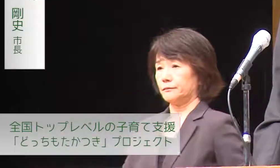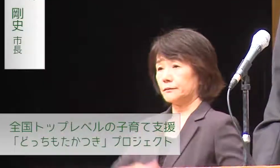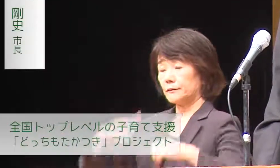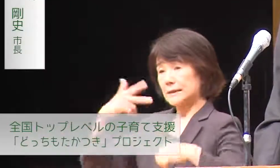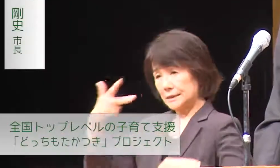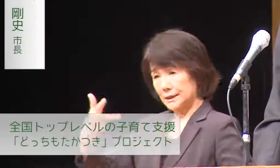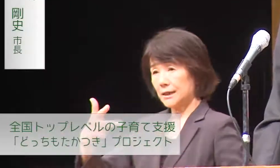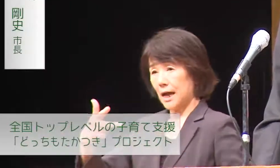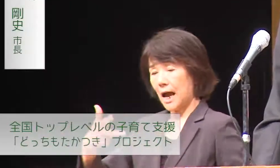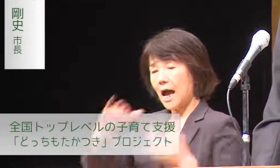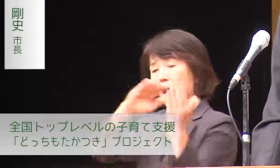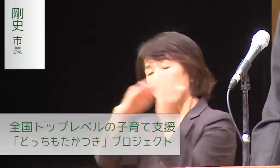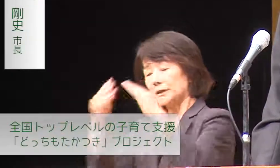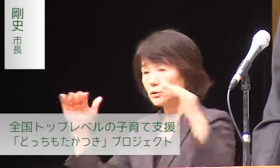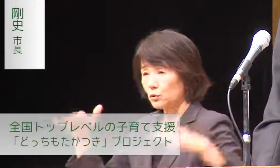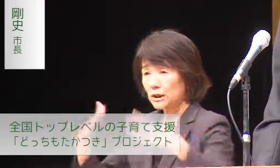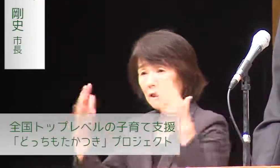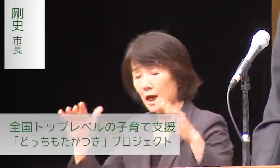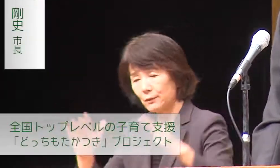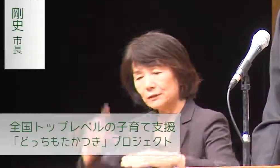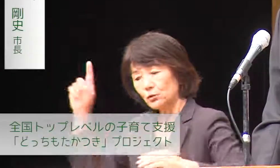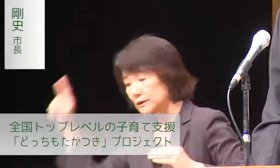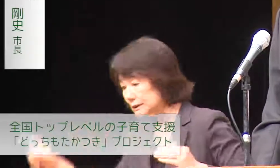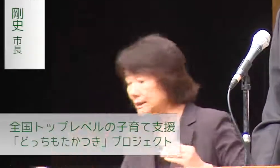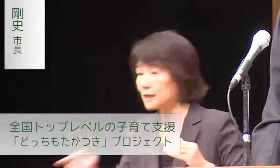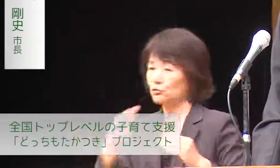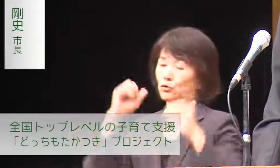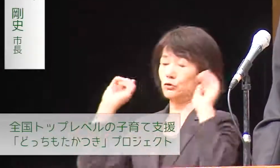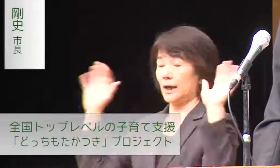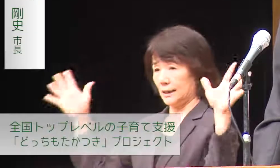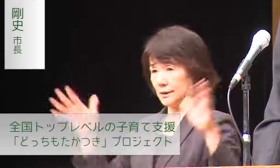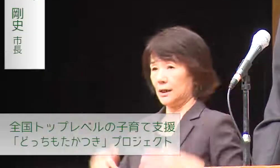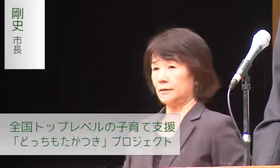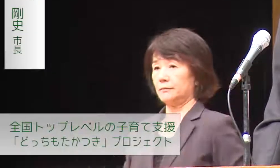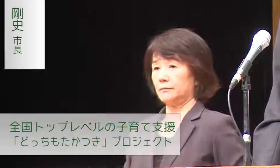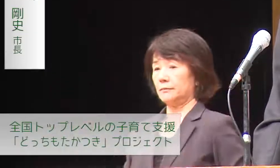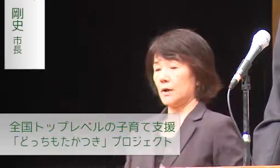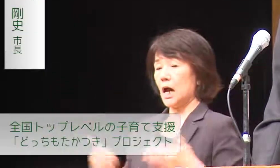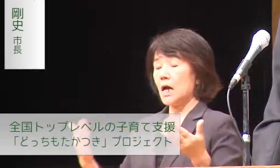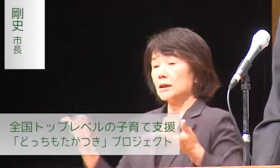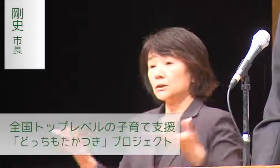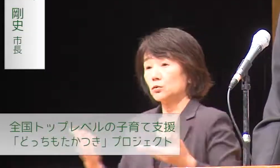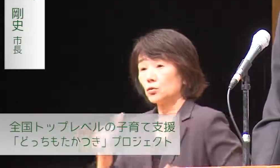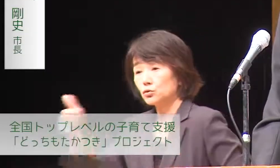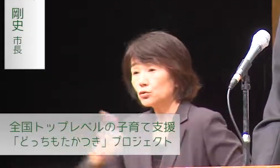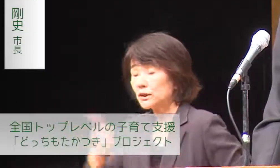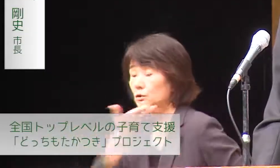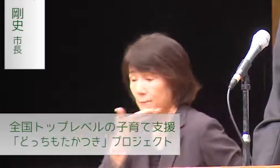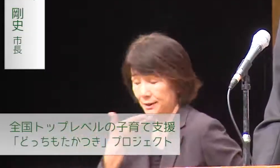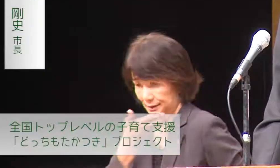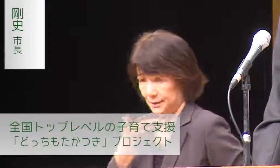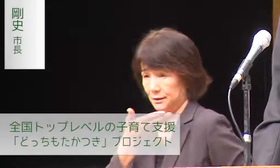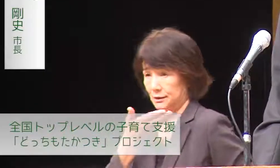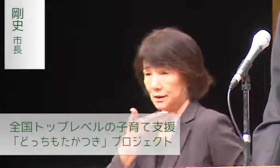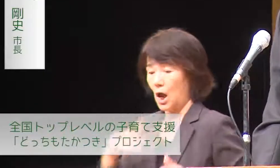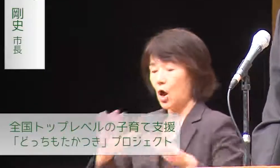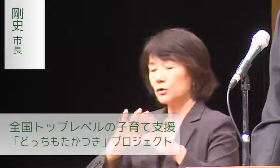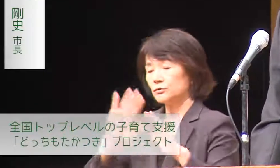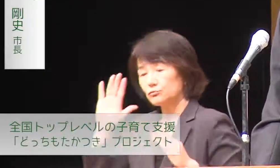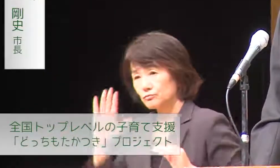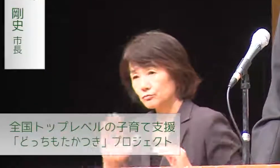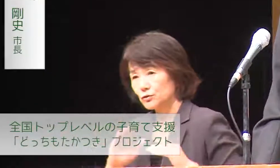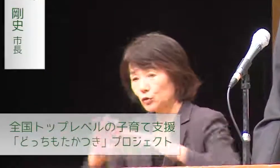が有する町のにぎわいと自然の豊かさ、通勤の利便性と優れた子育て環